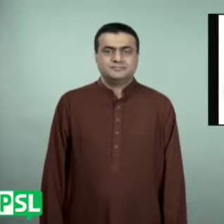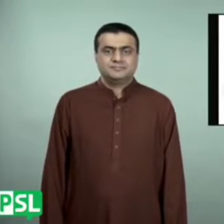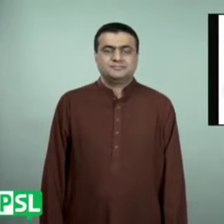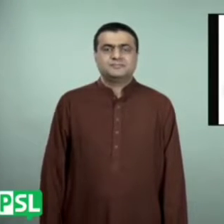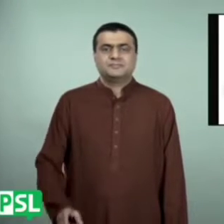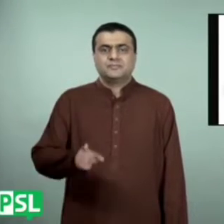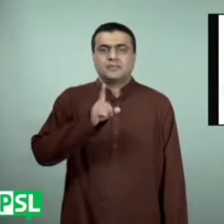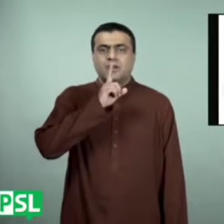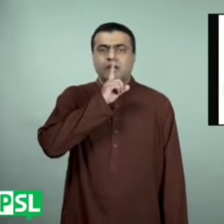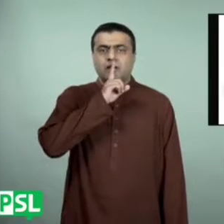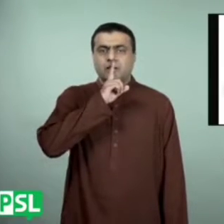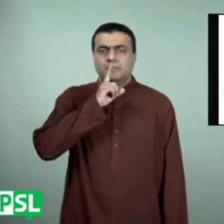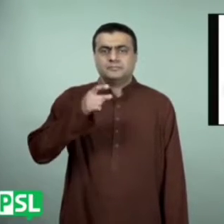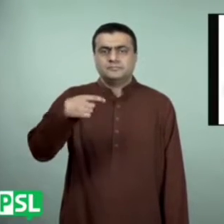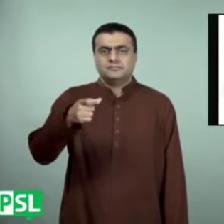ہاٹ کپ لڈز,